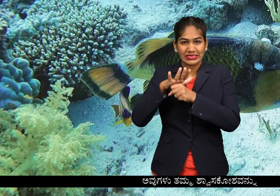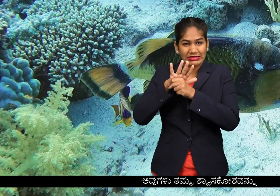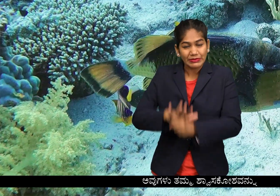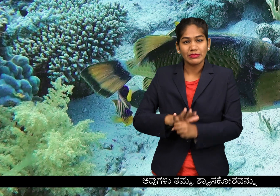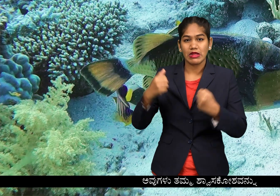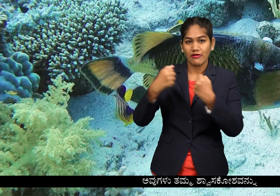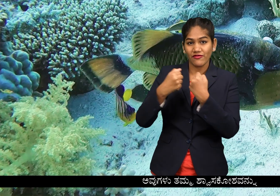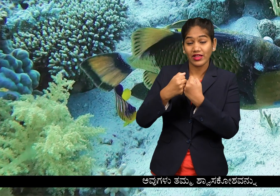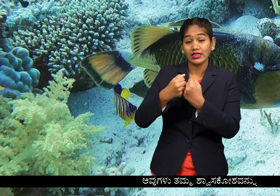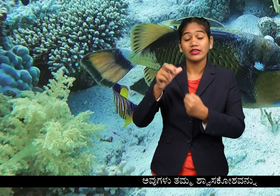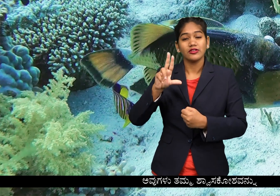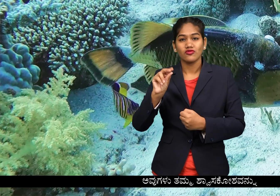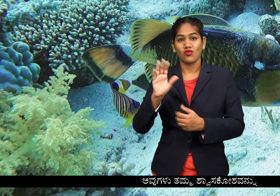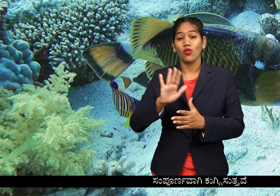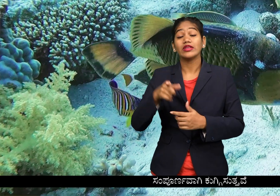ತಮ್ಮ ಶ್ವಾಸಕೋಶವನ್ನ